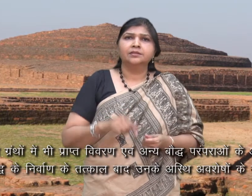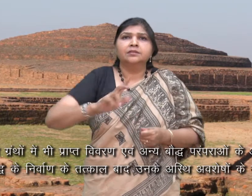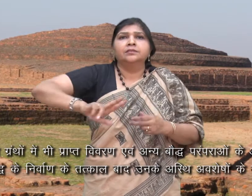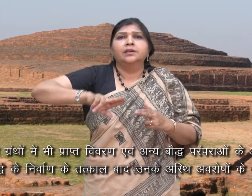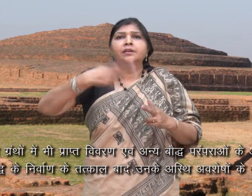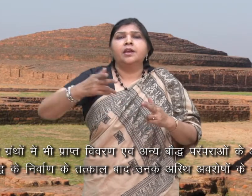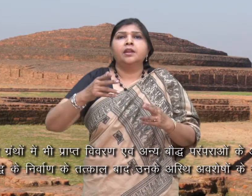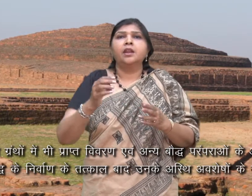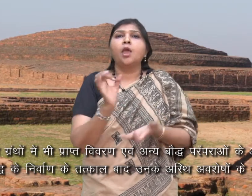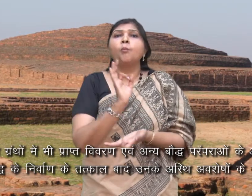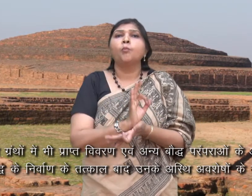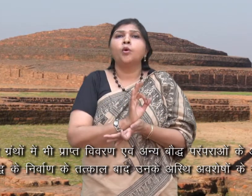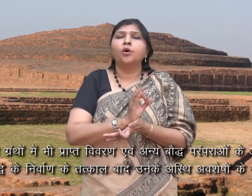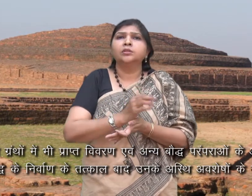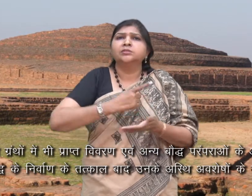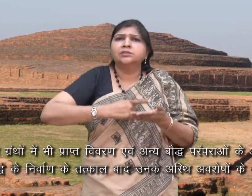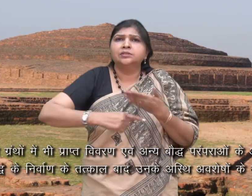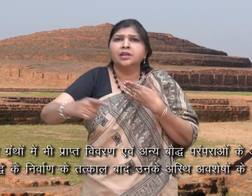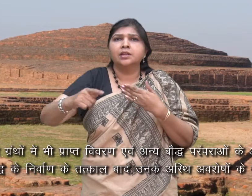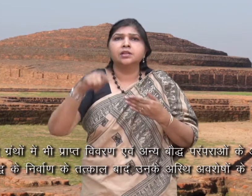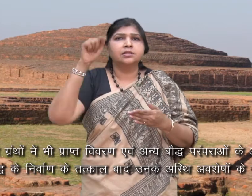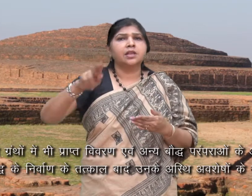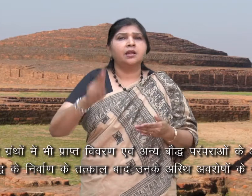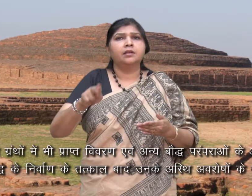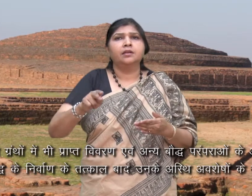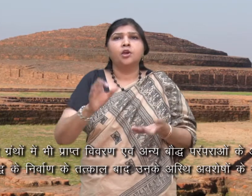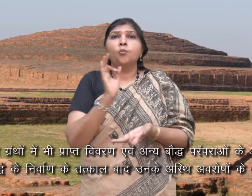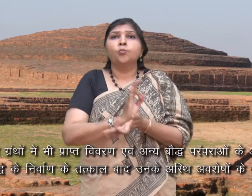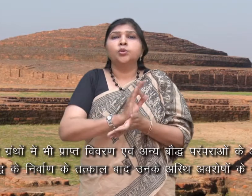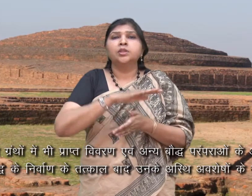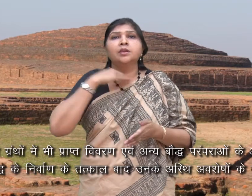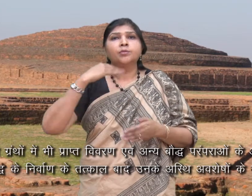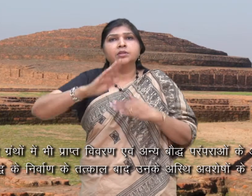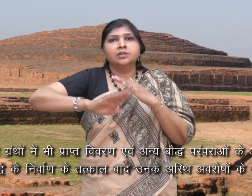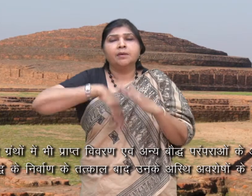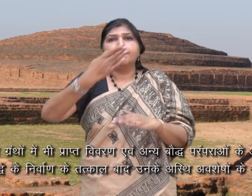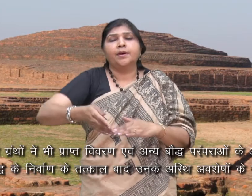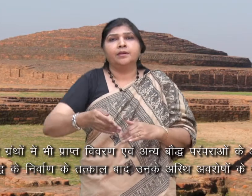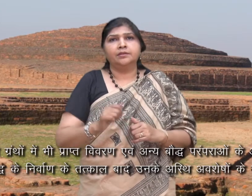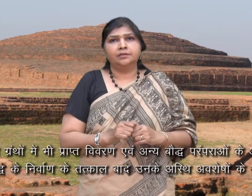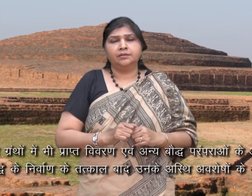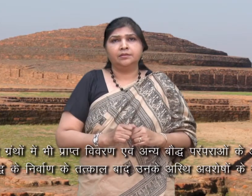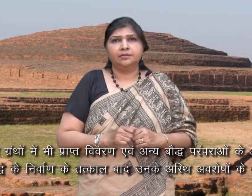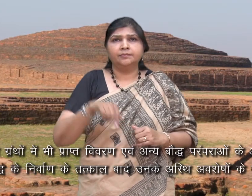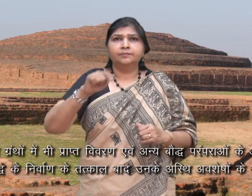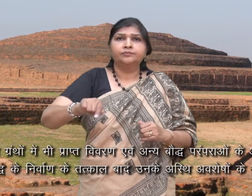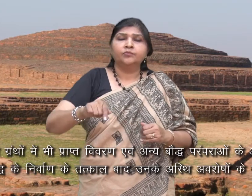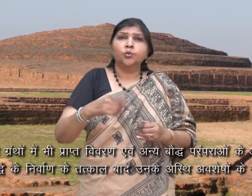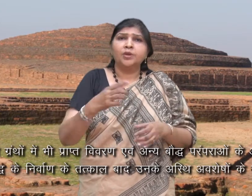एवं अन्य बौद्ध परंपराओं के अनुसार बुद्ध के निर्वाण के तत्काल बाद उनके अस्थि अवशेषों